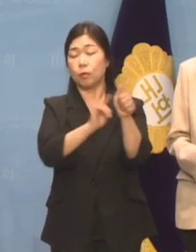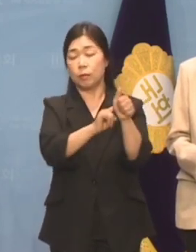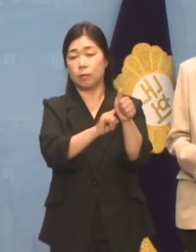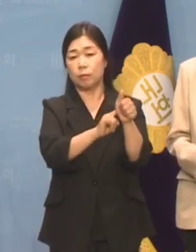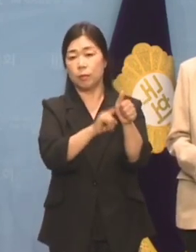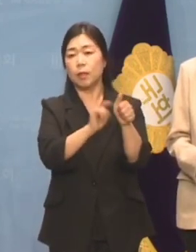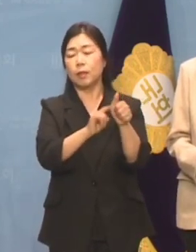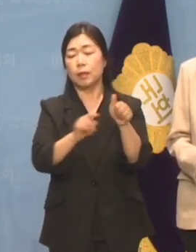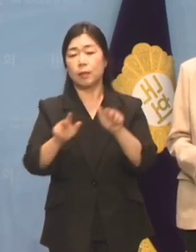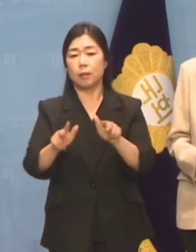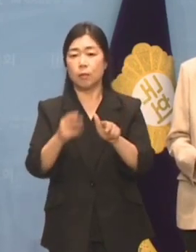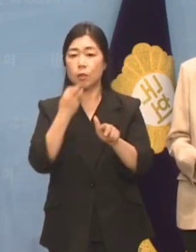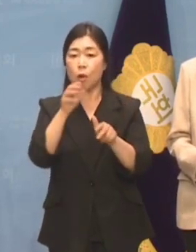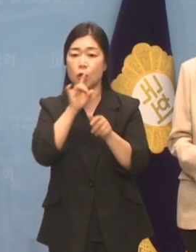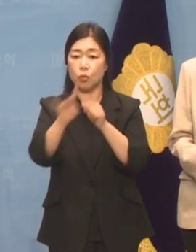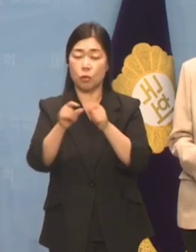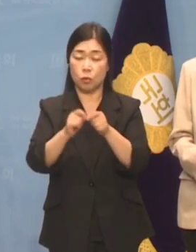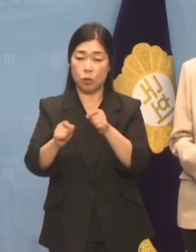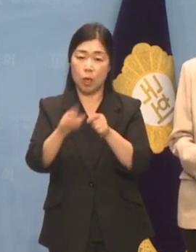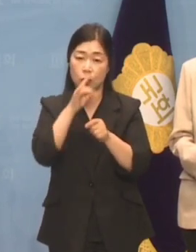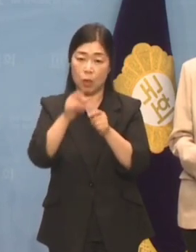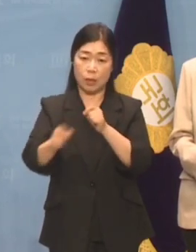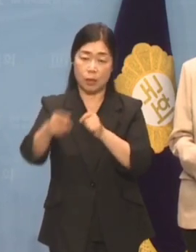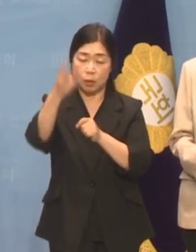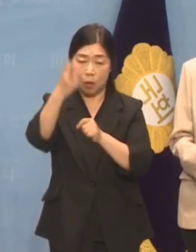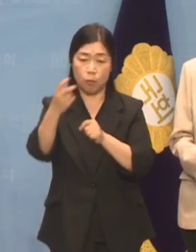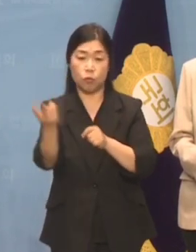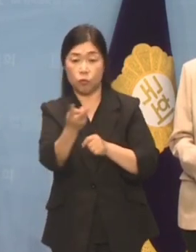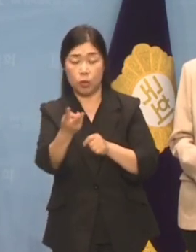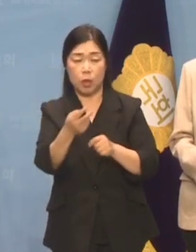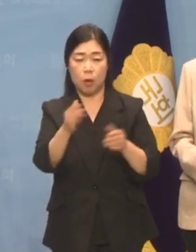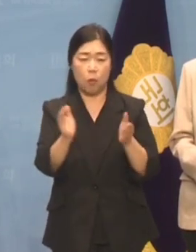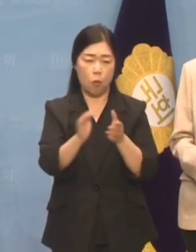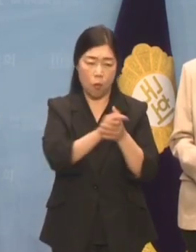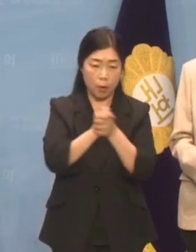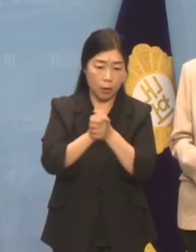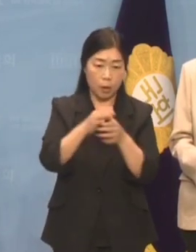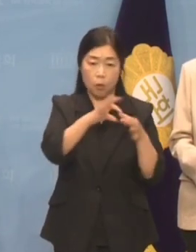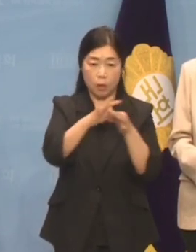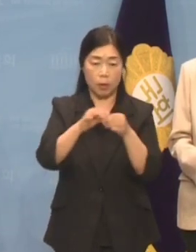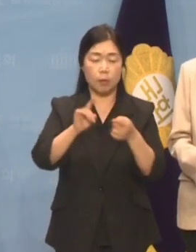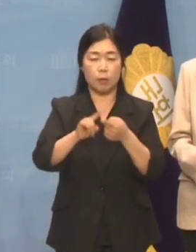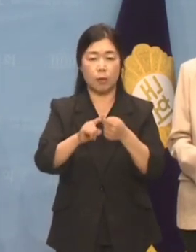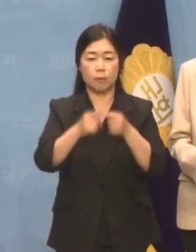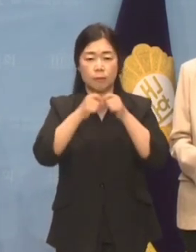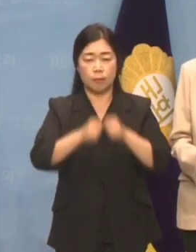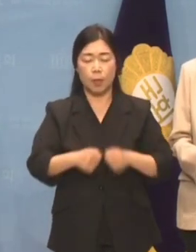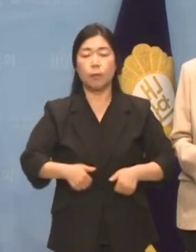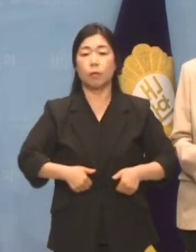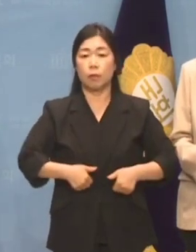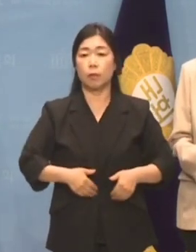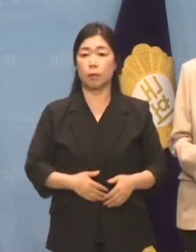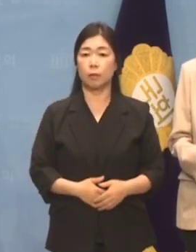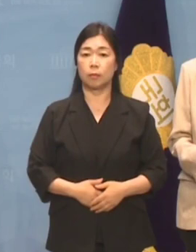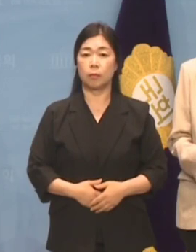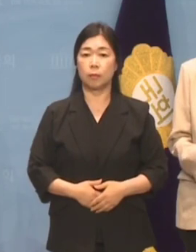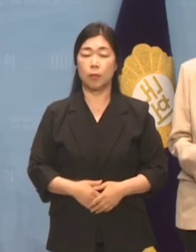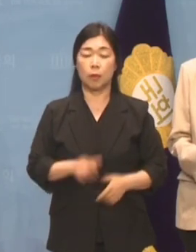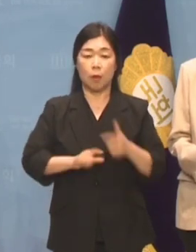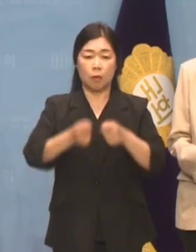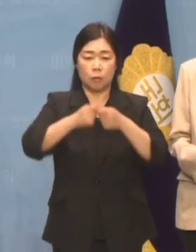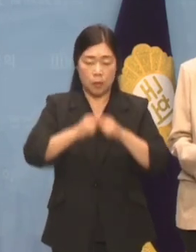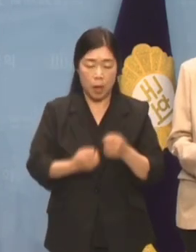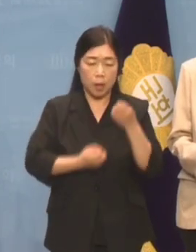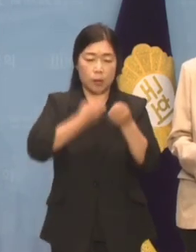윤석열 서울중앙지검장과의 관계 등에 대한 진상이 더욱 규명되어야 하는 상황입니다. 구체적